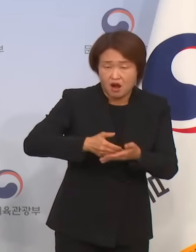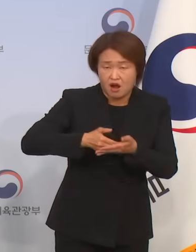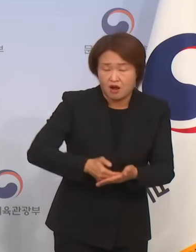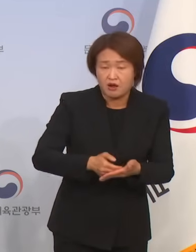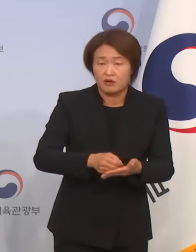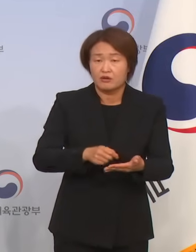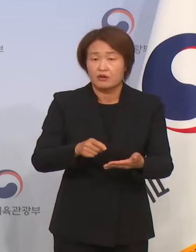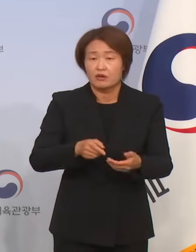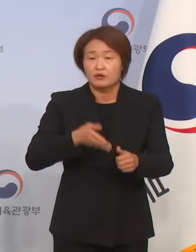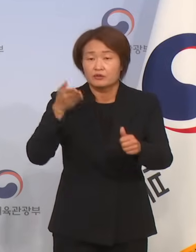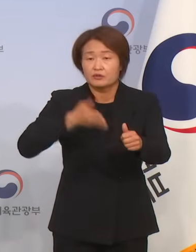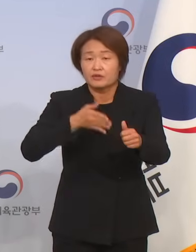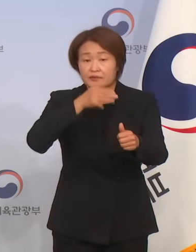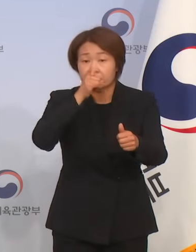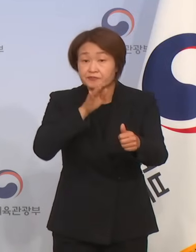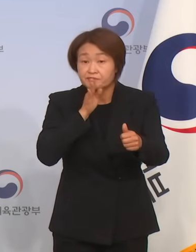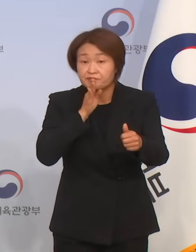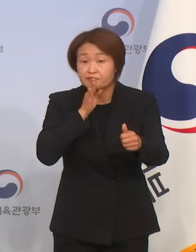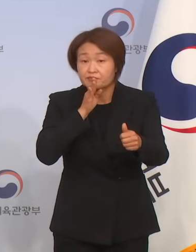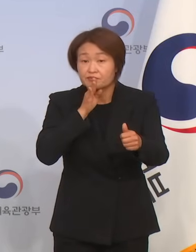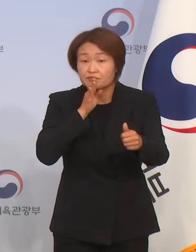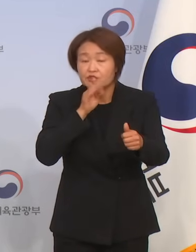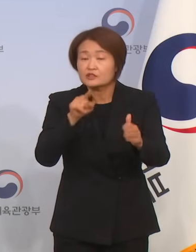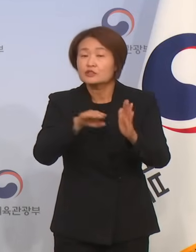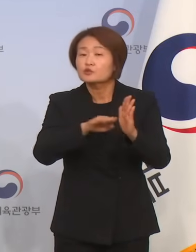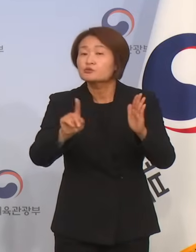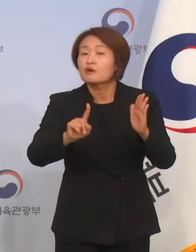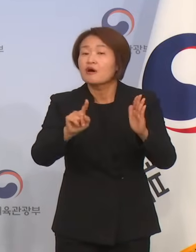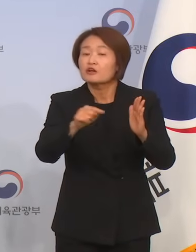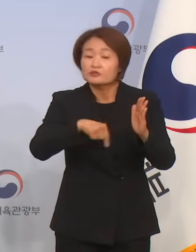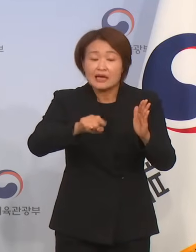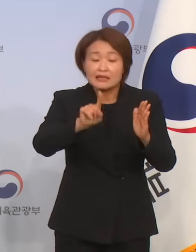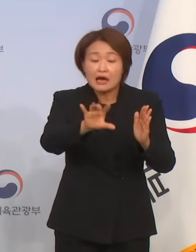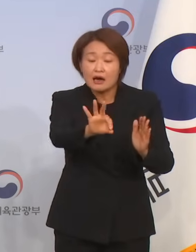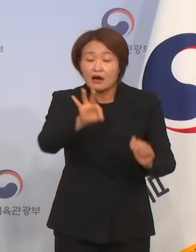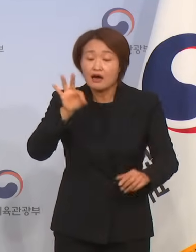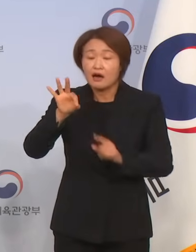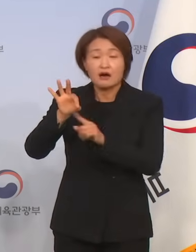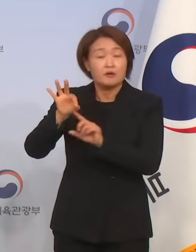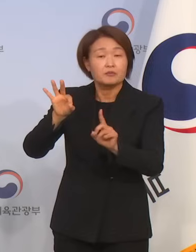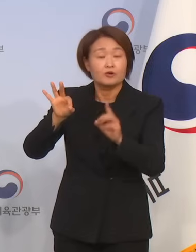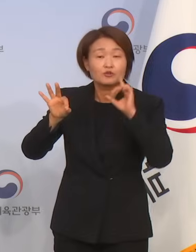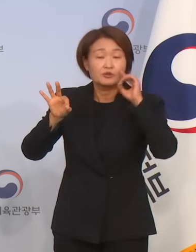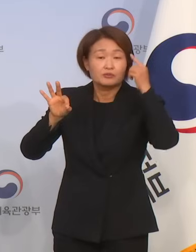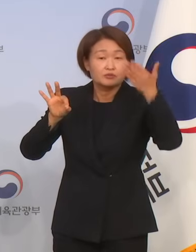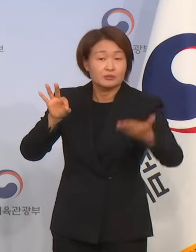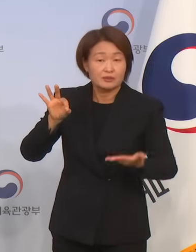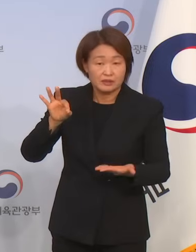가장 큰 기준 한 가지만 뽑자면 뭐가 있을까요?